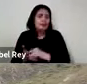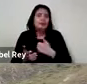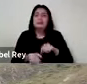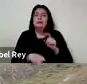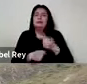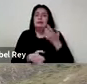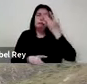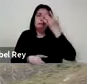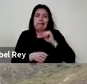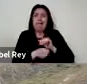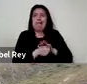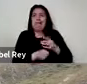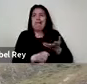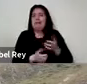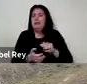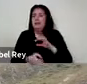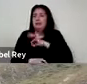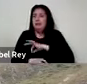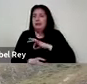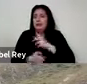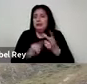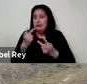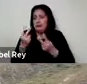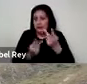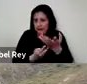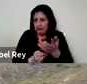pandemia aprovechando sus visitas, ¿no?